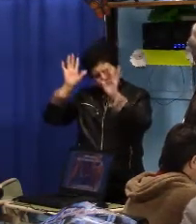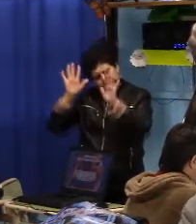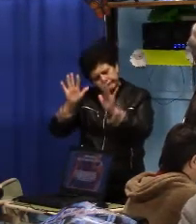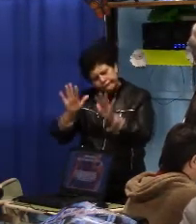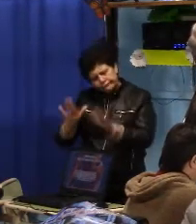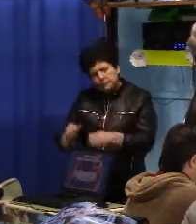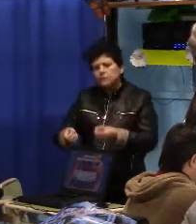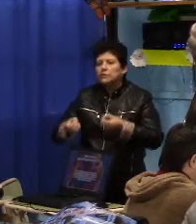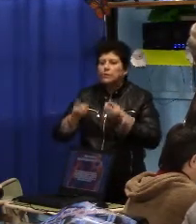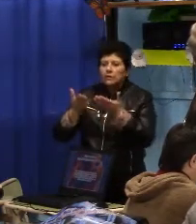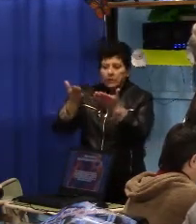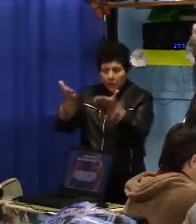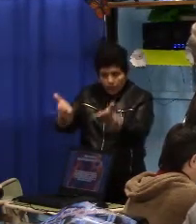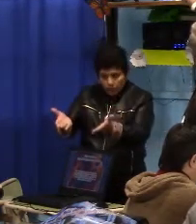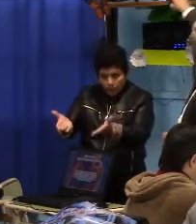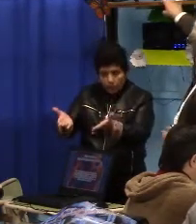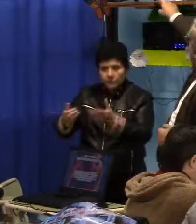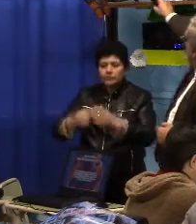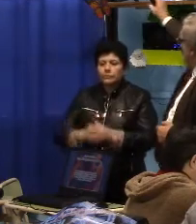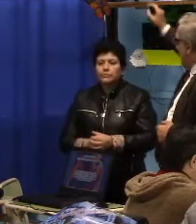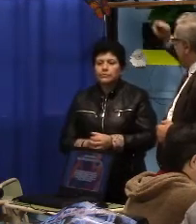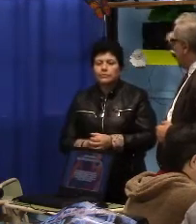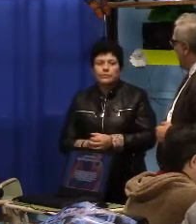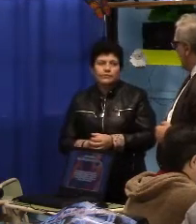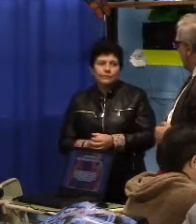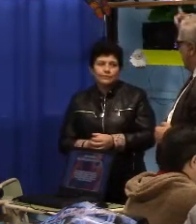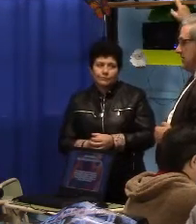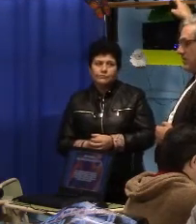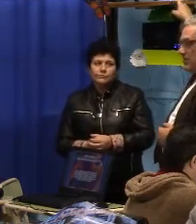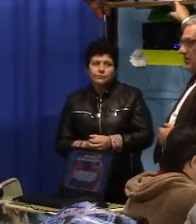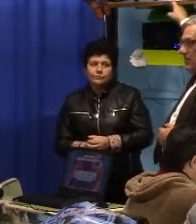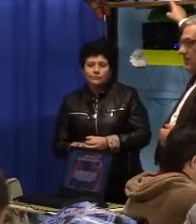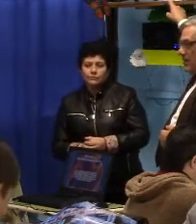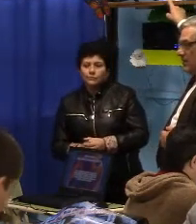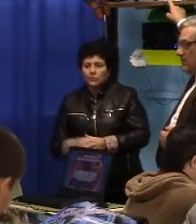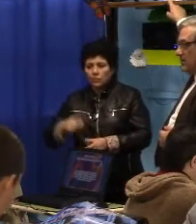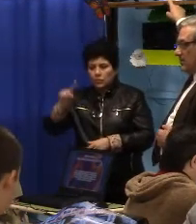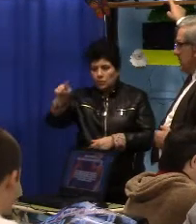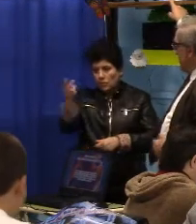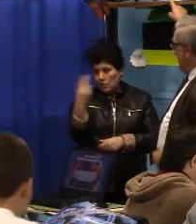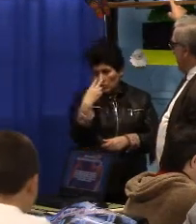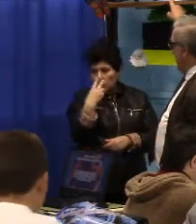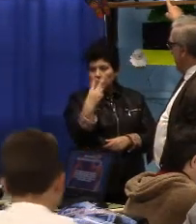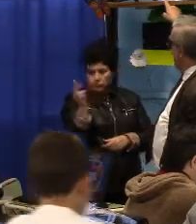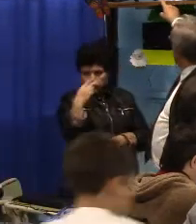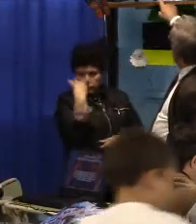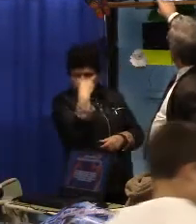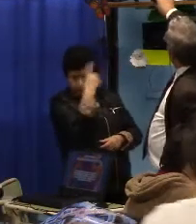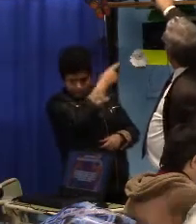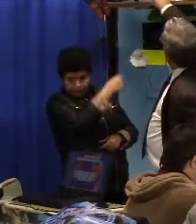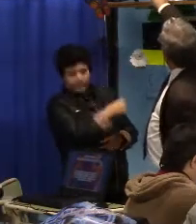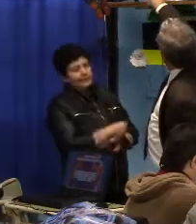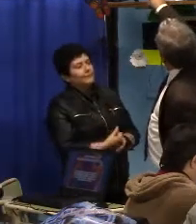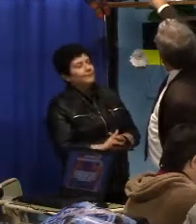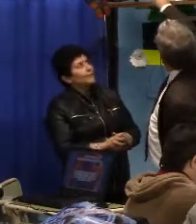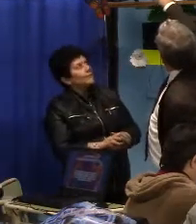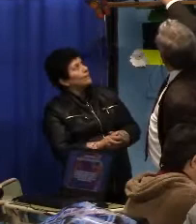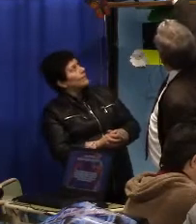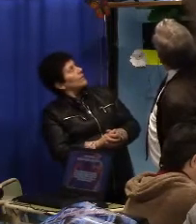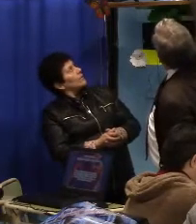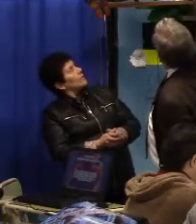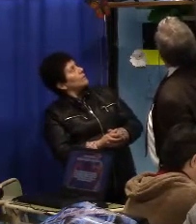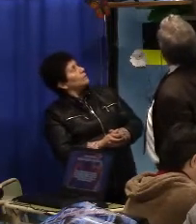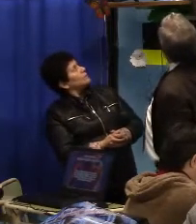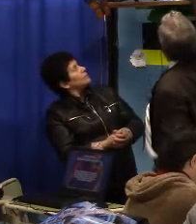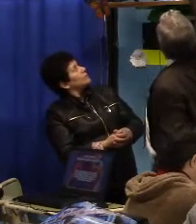dio muchas bendiciones. Ahora yo voy a leer y ellos leen, ¿no? ¿Perfecto? El pueblo al